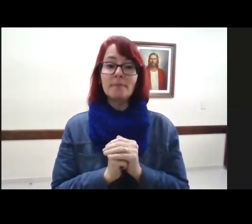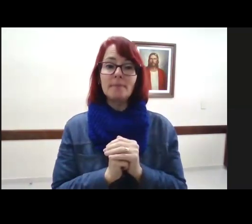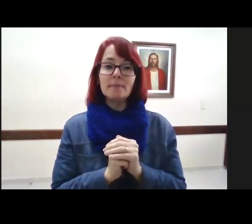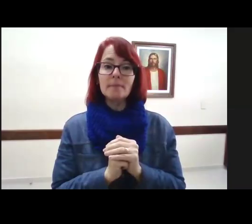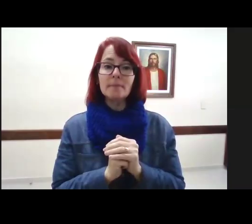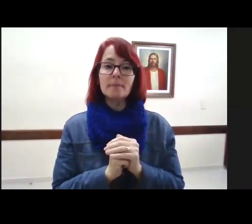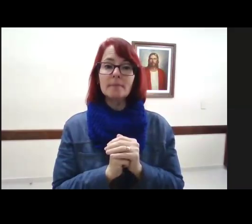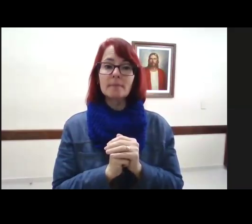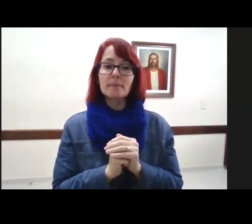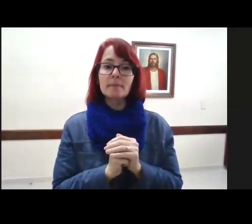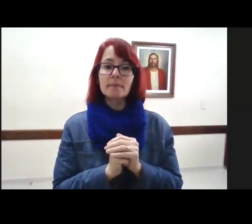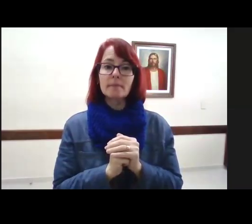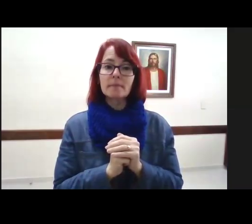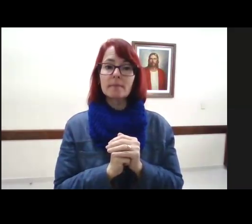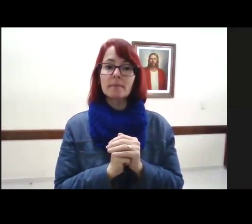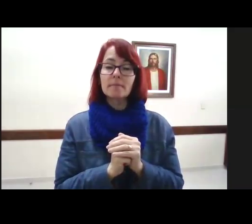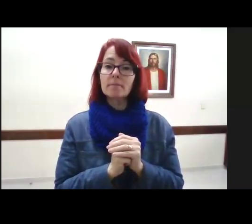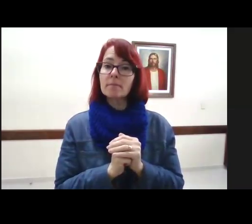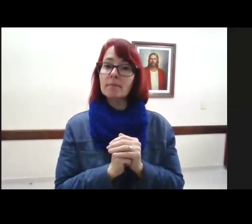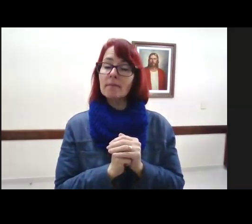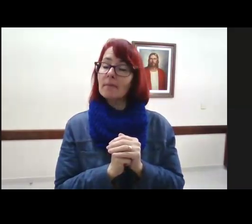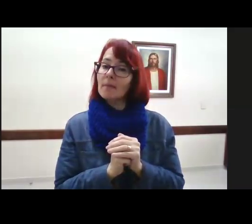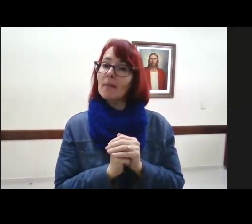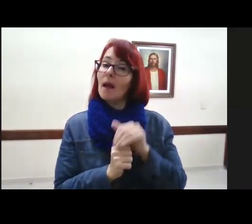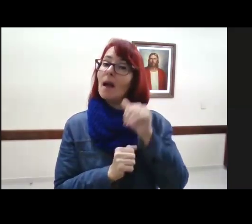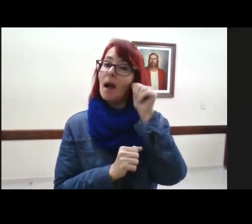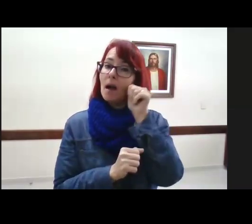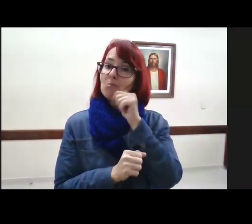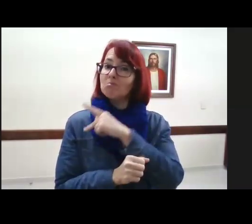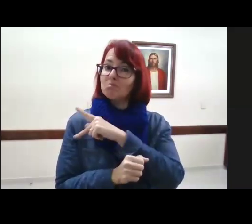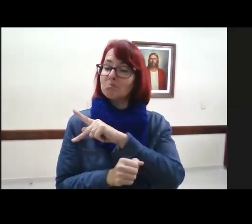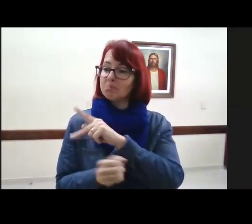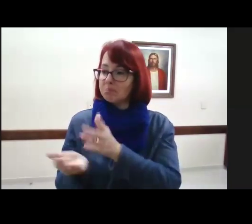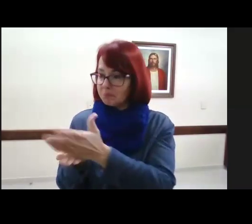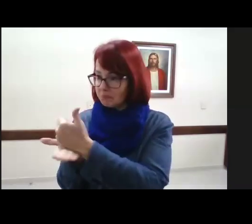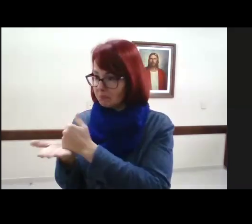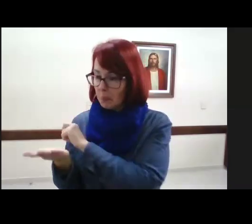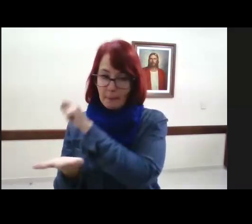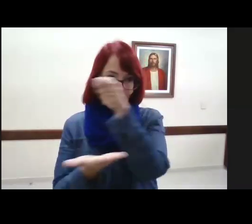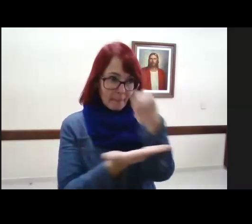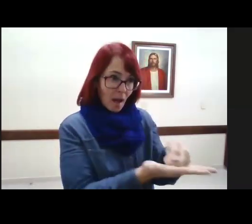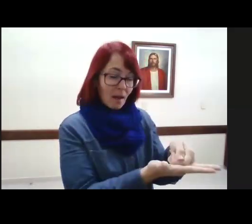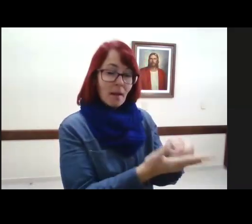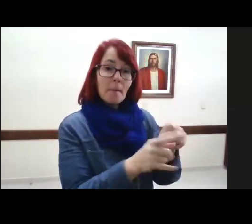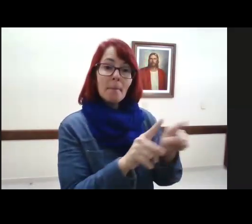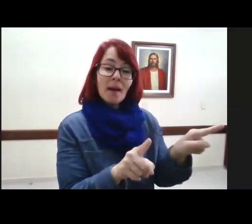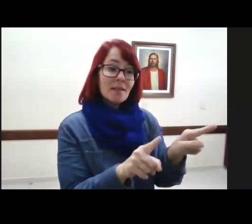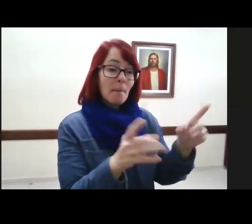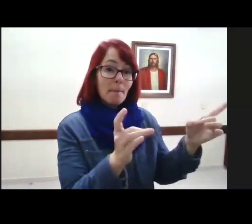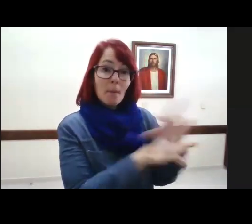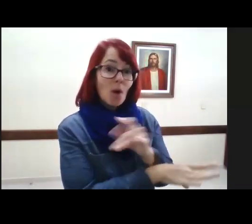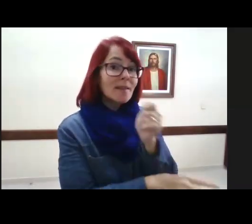E ela não pôde ver essas obras serem feitas, porque ela faleceu antes disso.